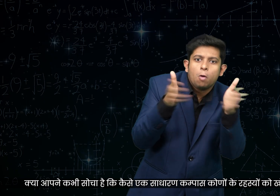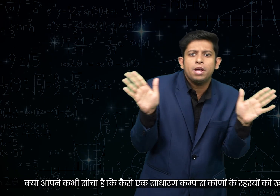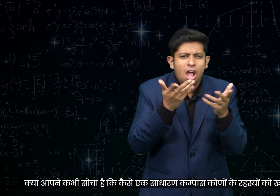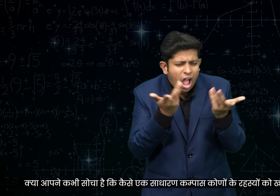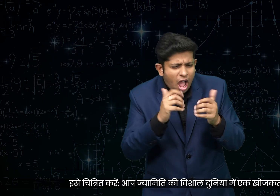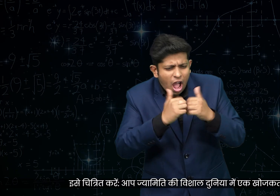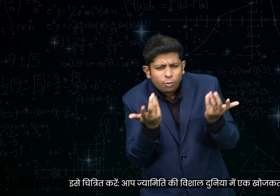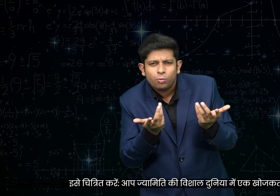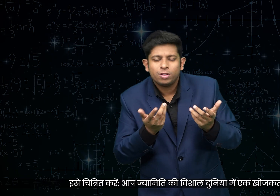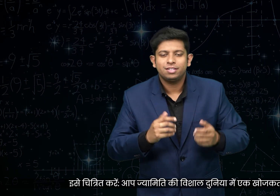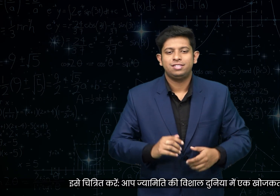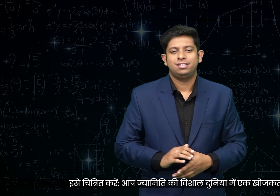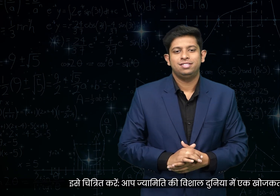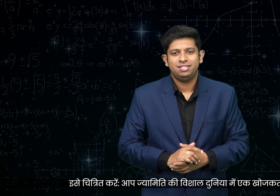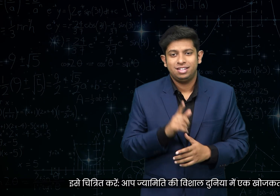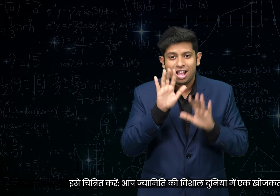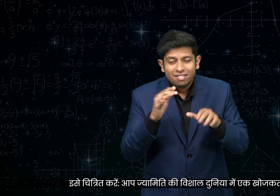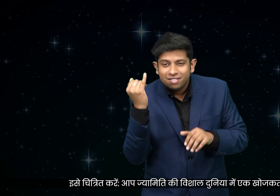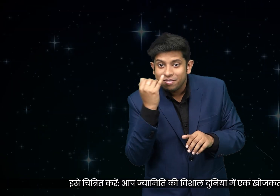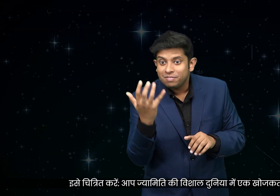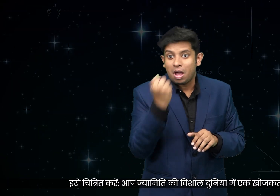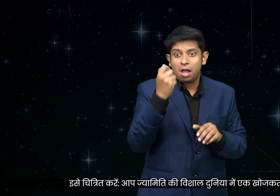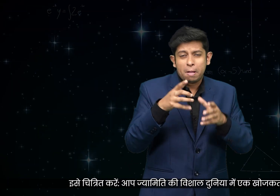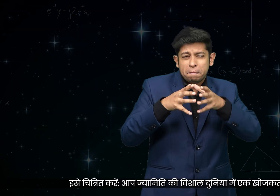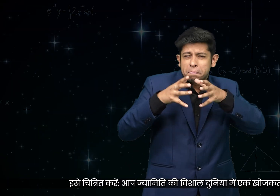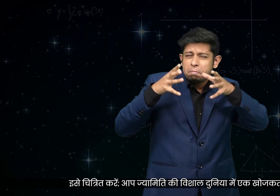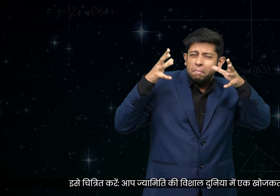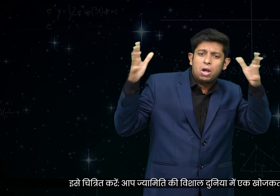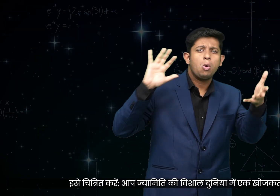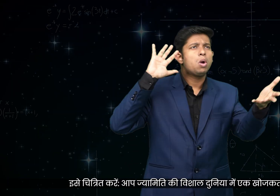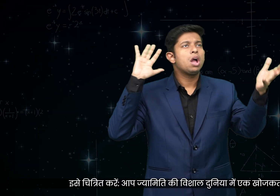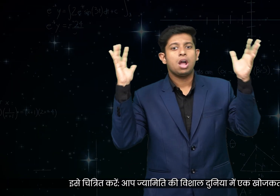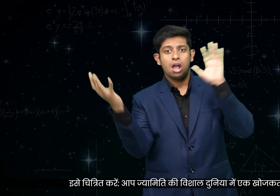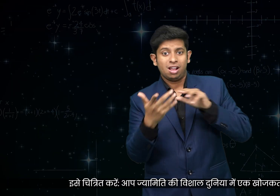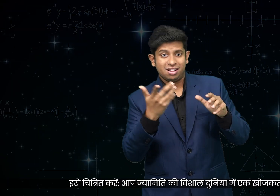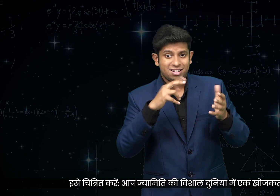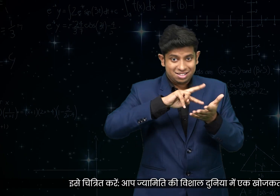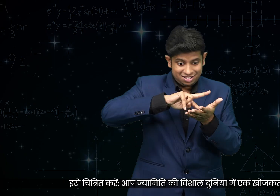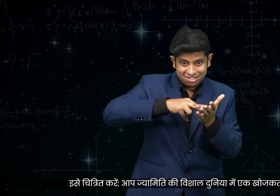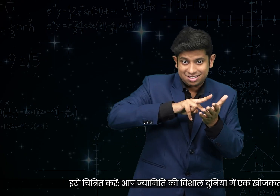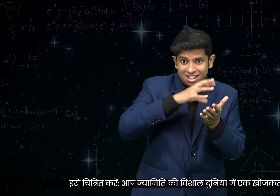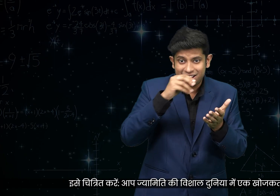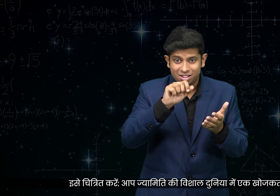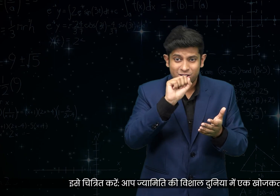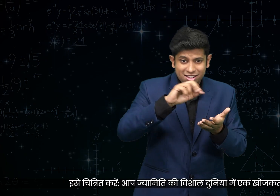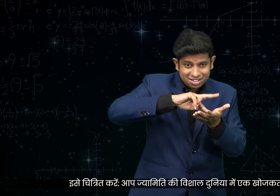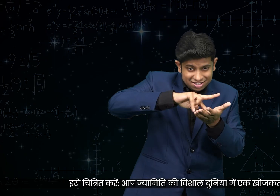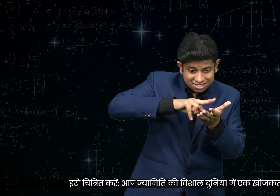सकते हैं? इसे चित्रित करें। आप ज्यामिति की विशाल दुनिया में